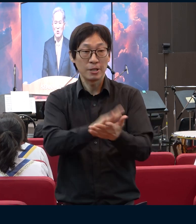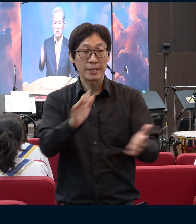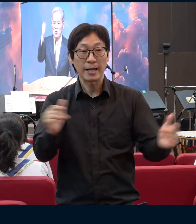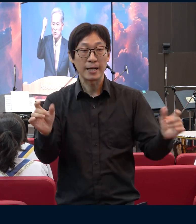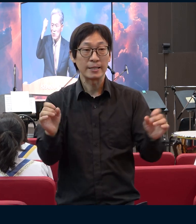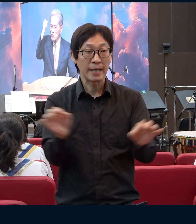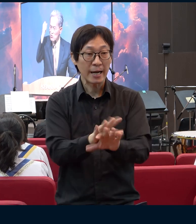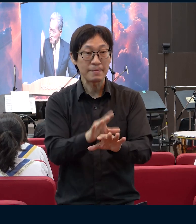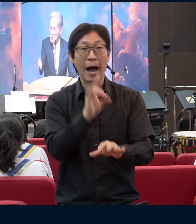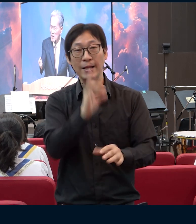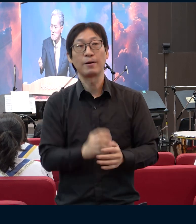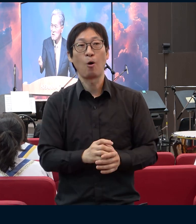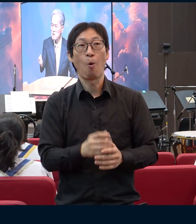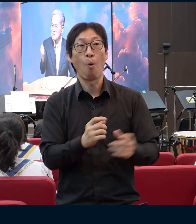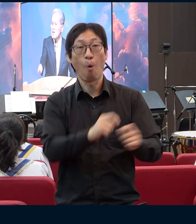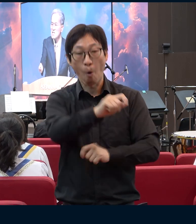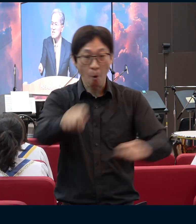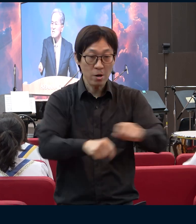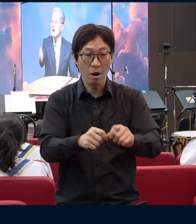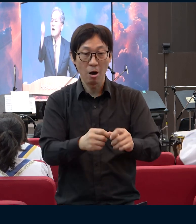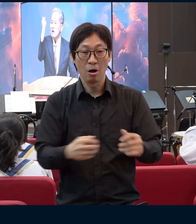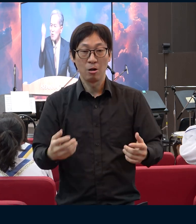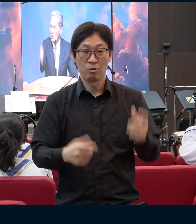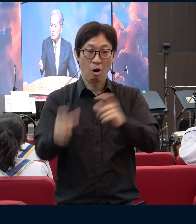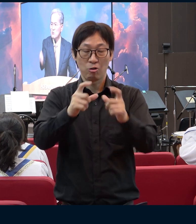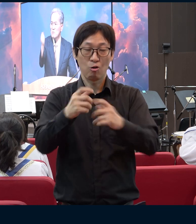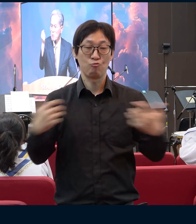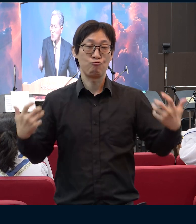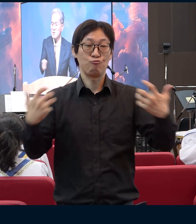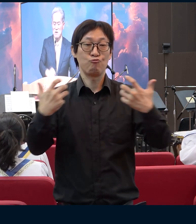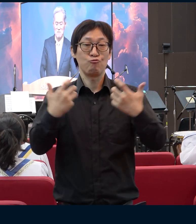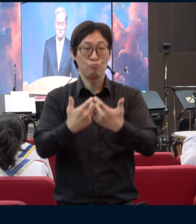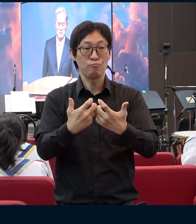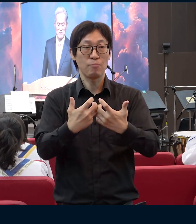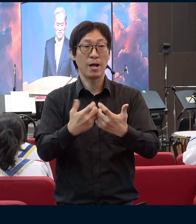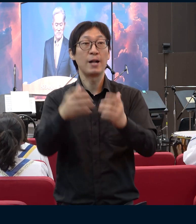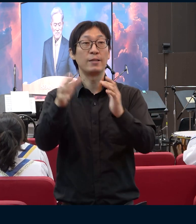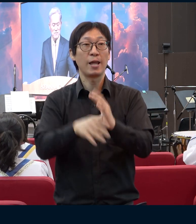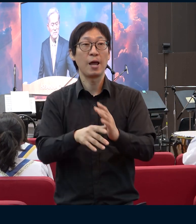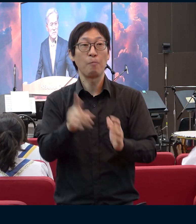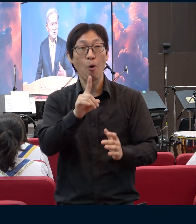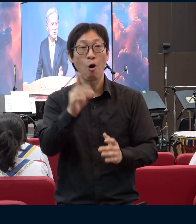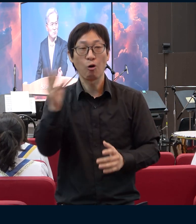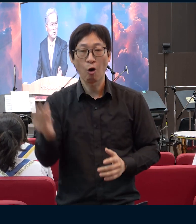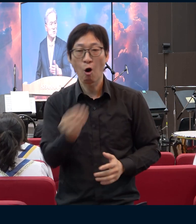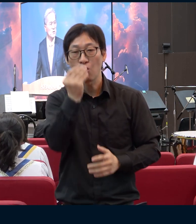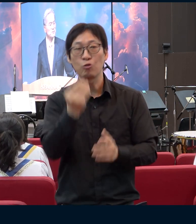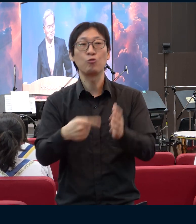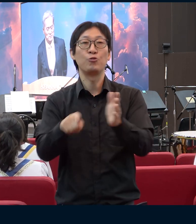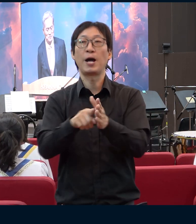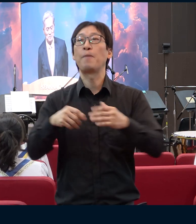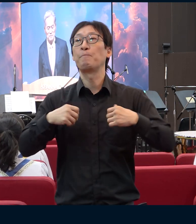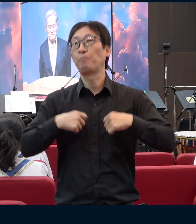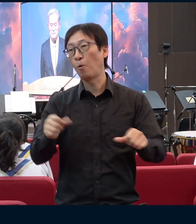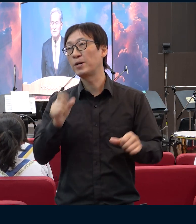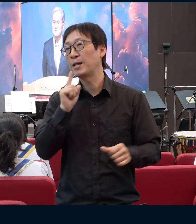않는, 오히려 더 충만한, 그게 진짜 거룩을 위한 포기예요. 예수님